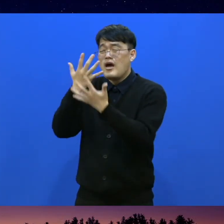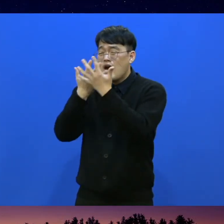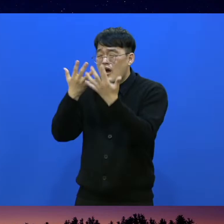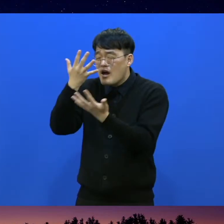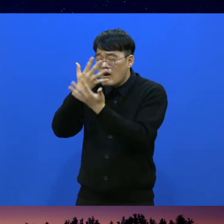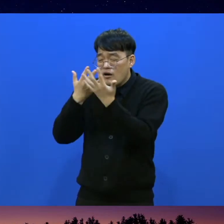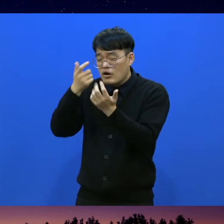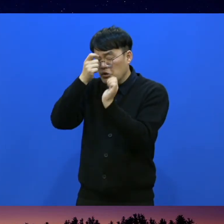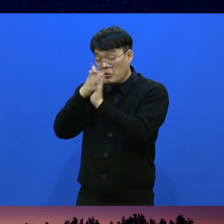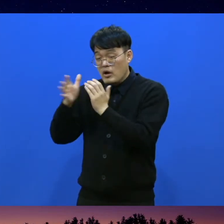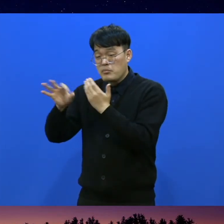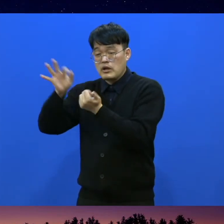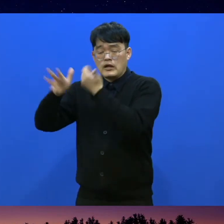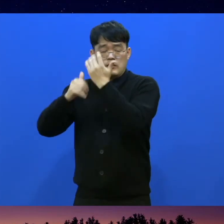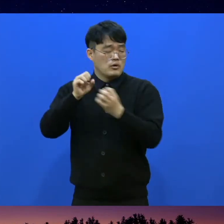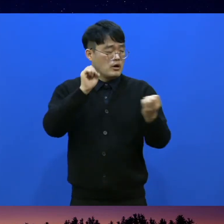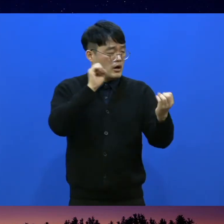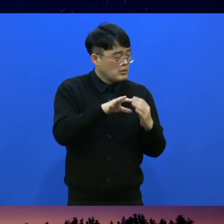응답하기 애매모호해요.